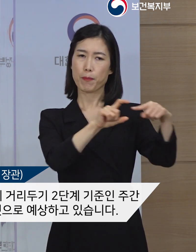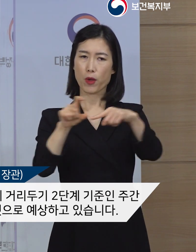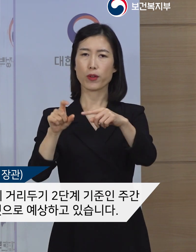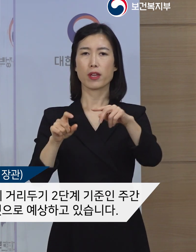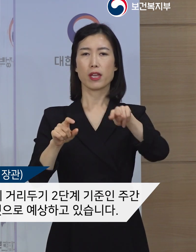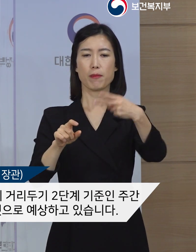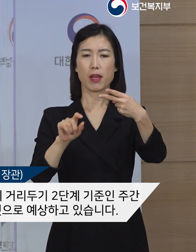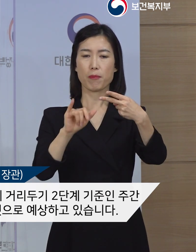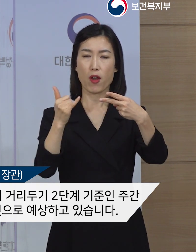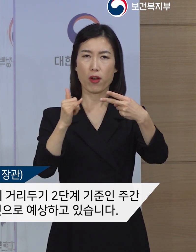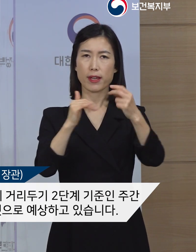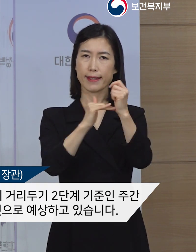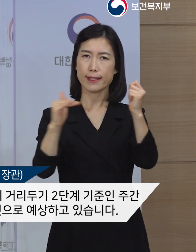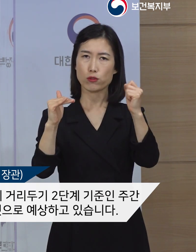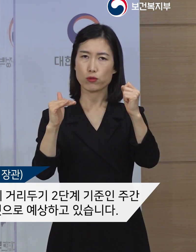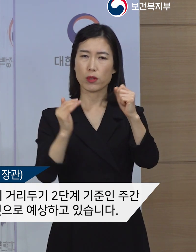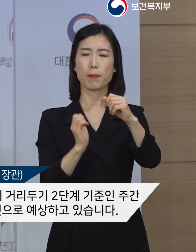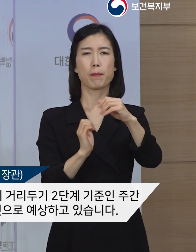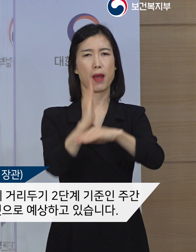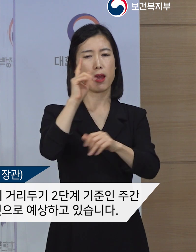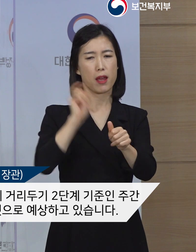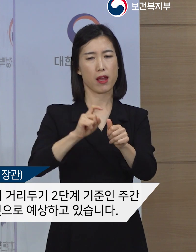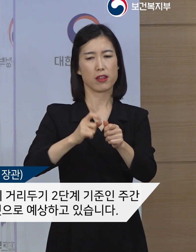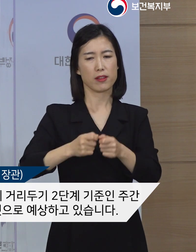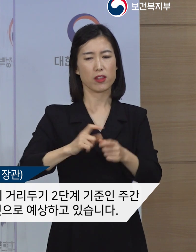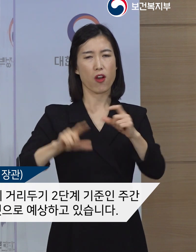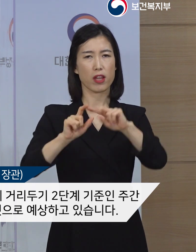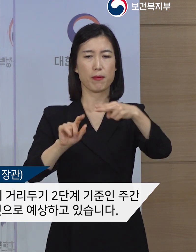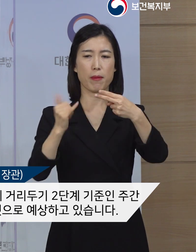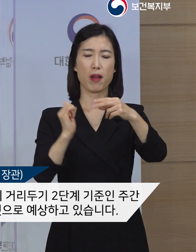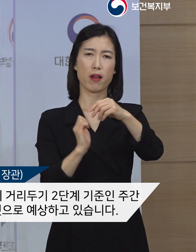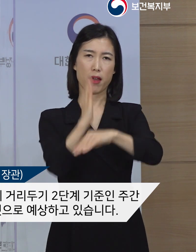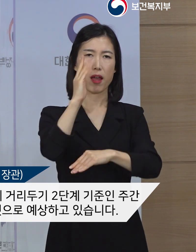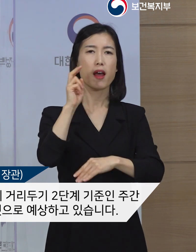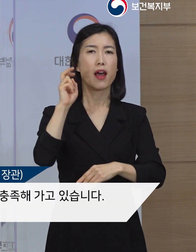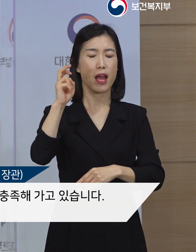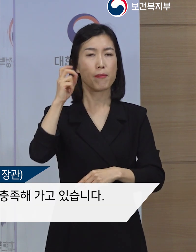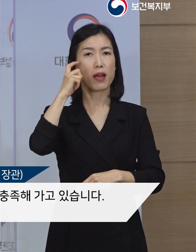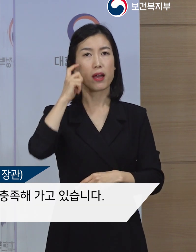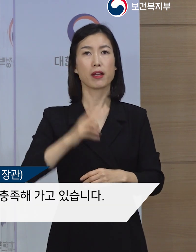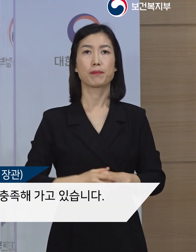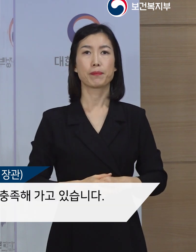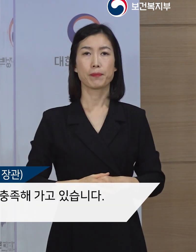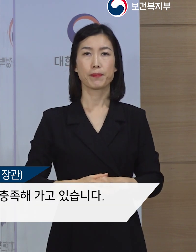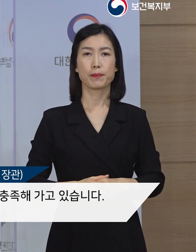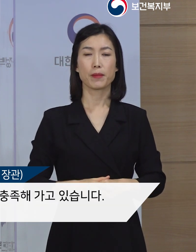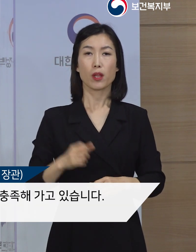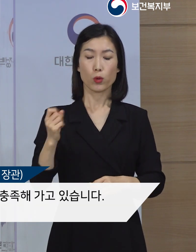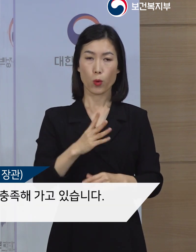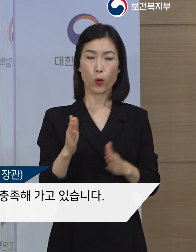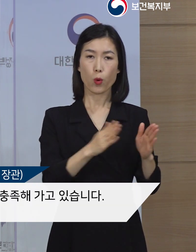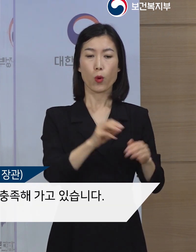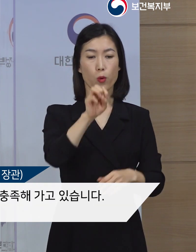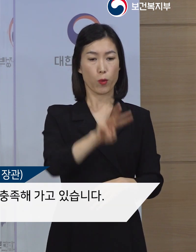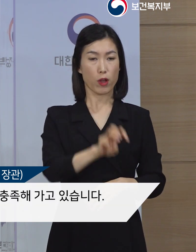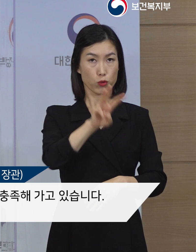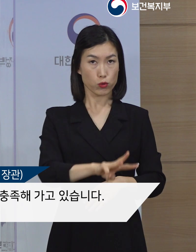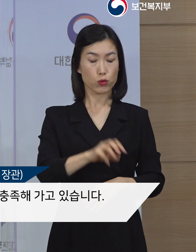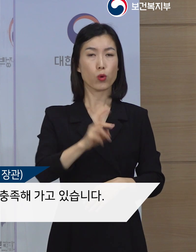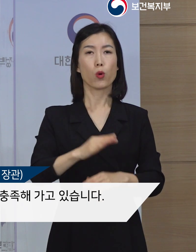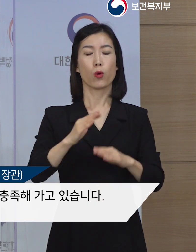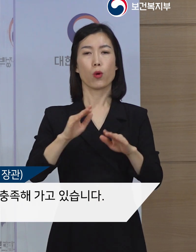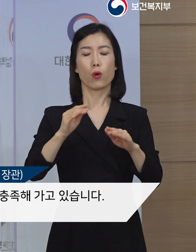200명 환자 발생 기준을 충족할 것으로 예상하고 있습니다. 또한 광주 호남권의